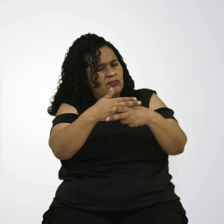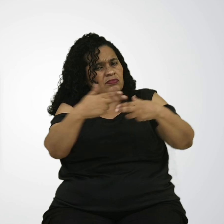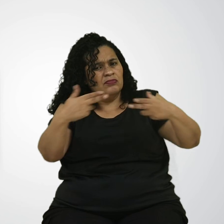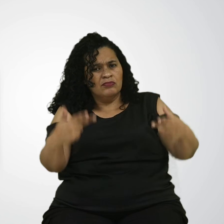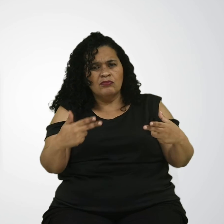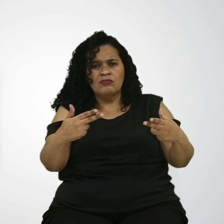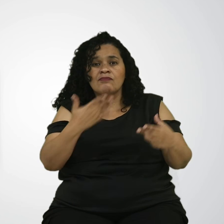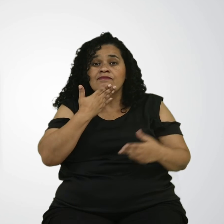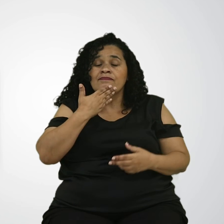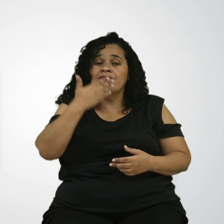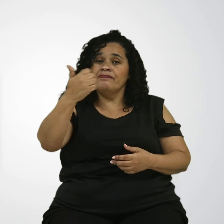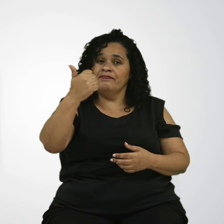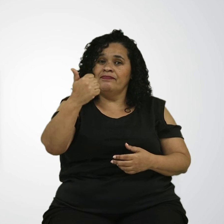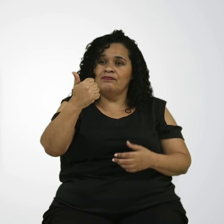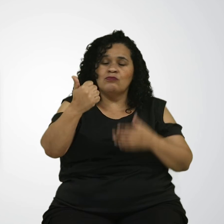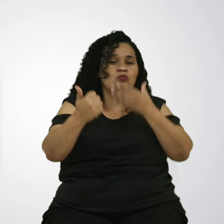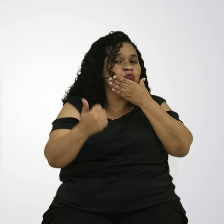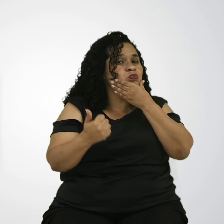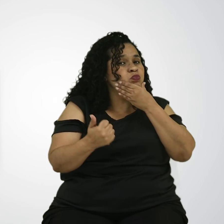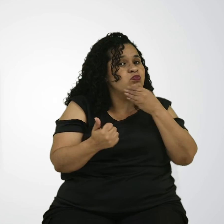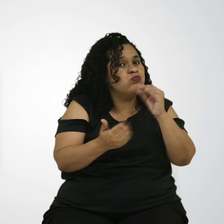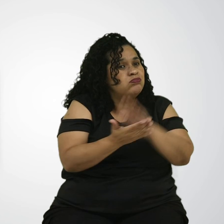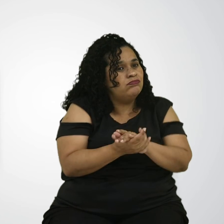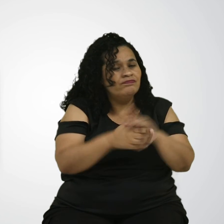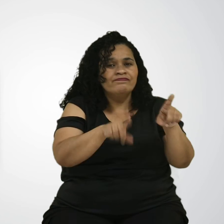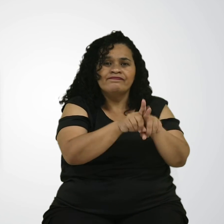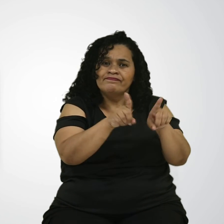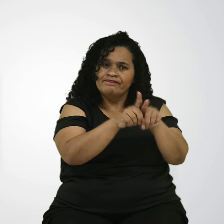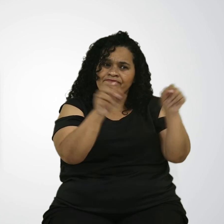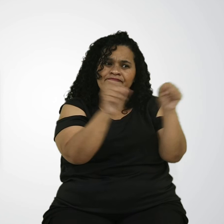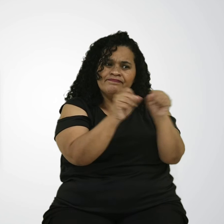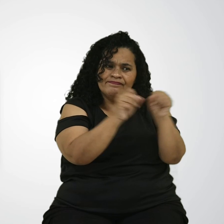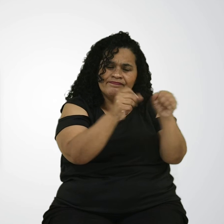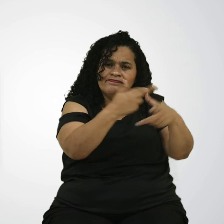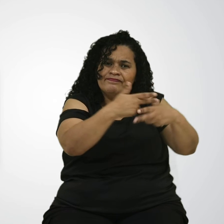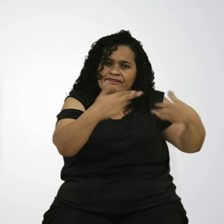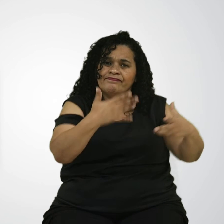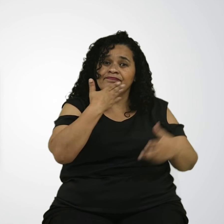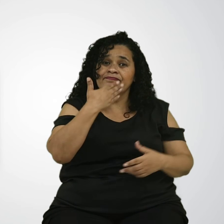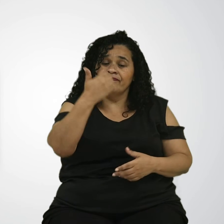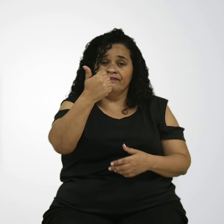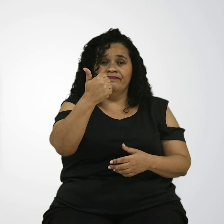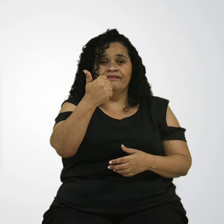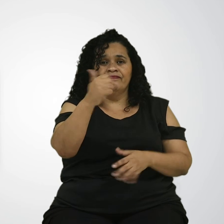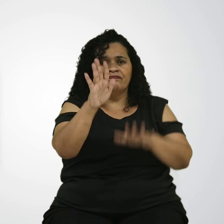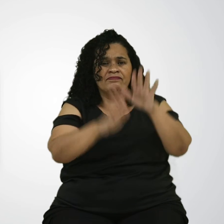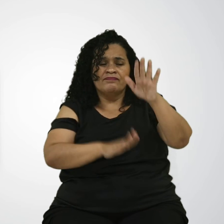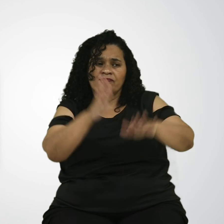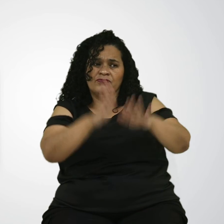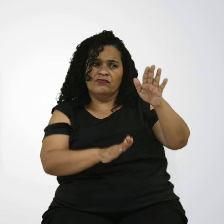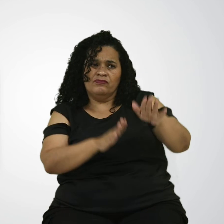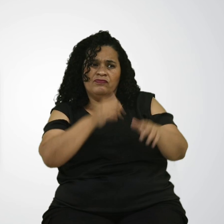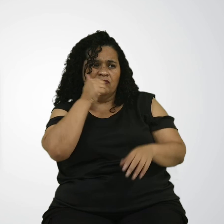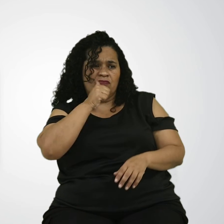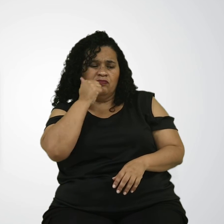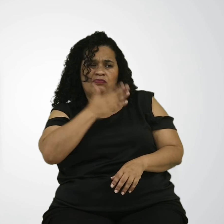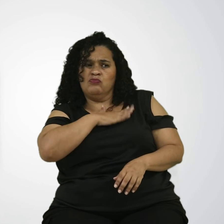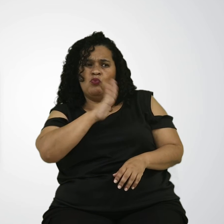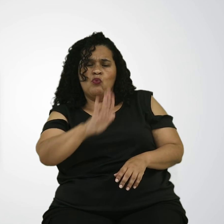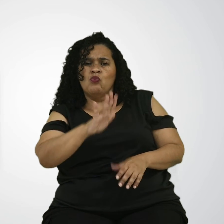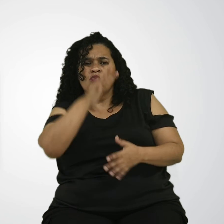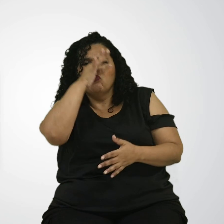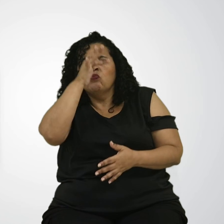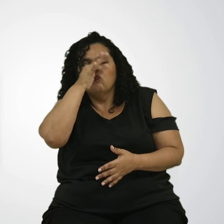vez melhor. O marido faça o que precisa ser feito para que o seu casamento seja mantido, seja cada vez melhor. Talvez ela não goste de flores, mas se você levar